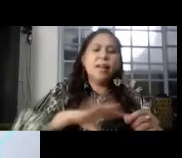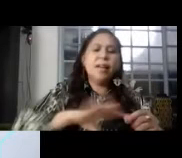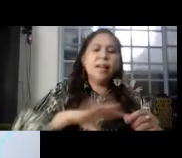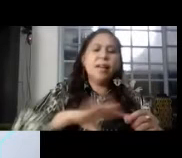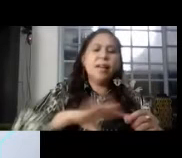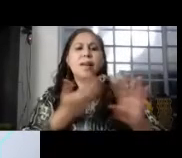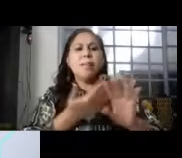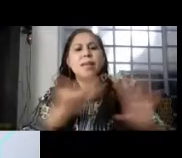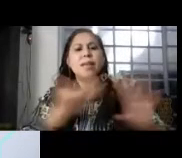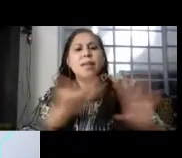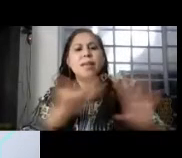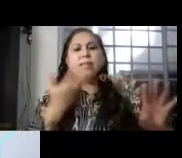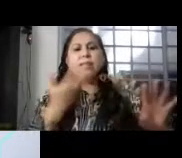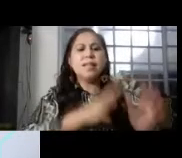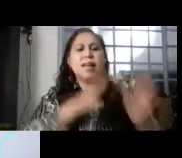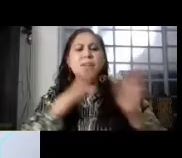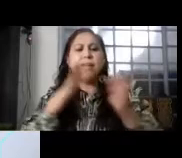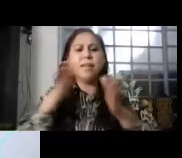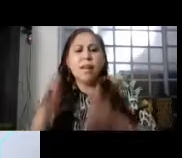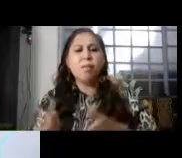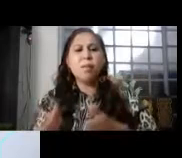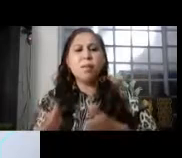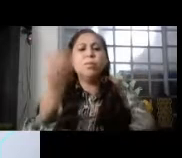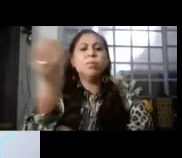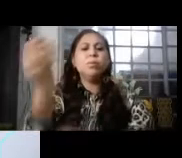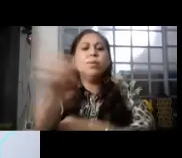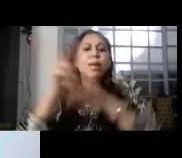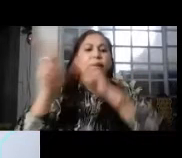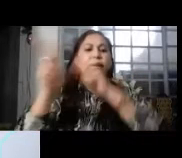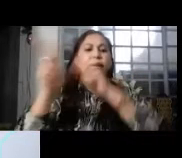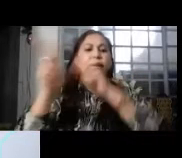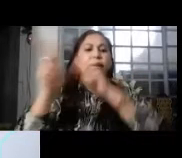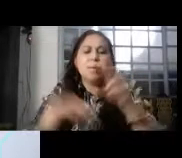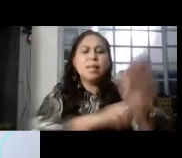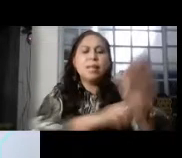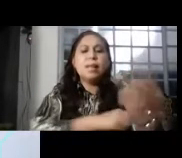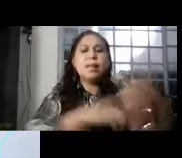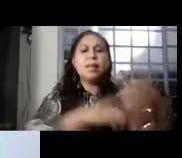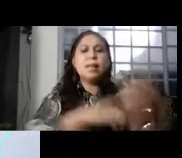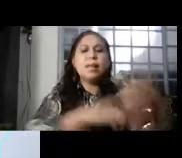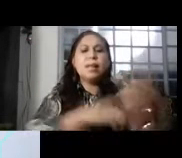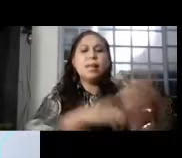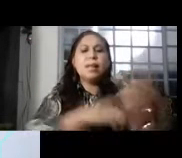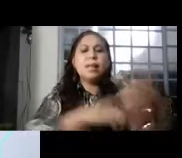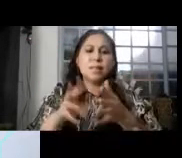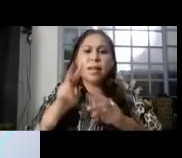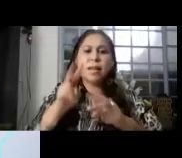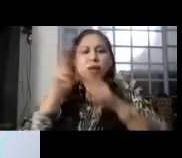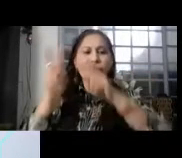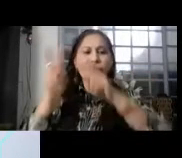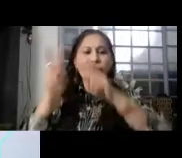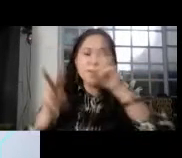gente precisa quebrar isso aí, a gente precisa sair e entrar realmente no mundo visual, entender que a Libras ela é